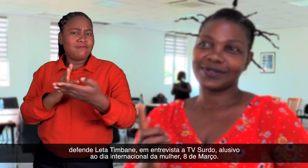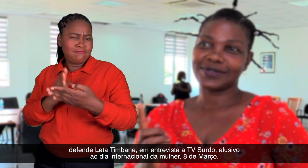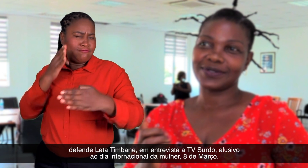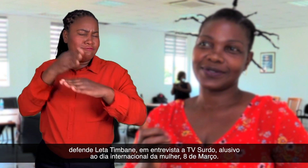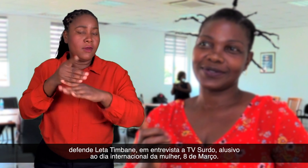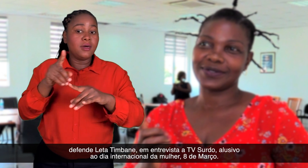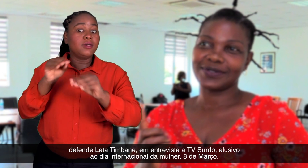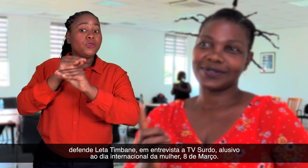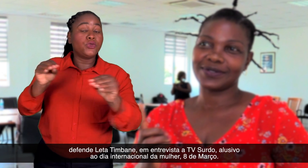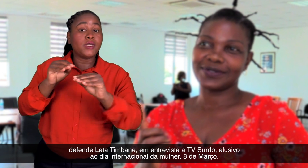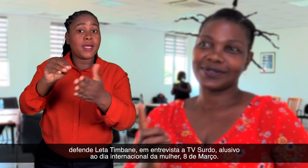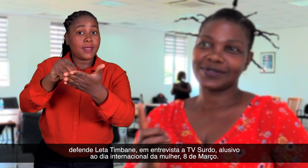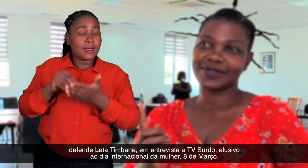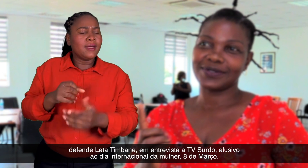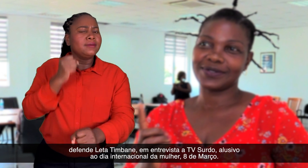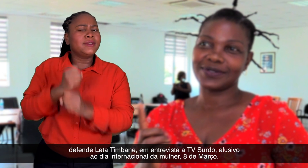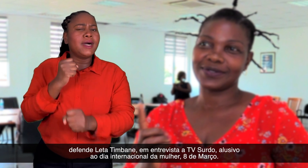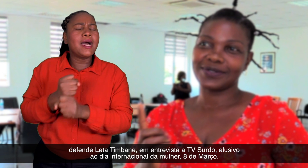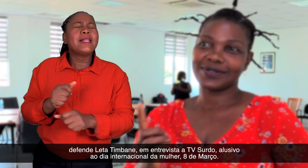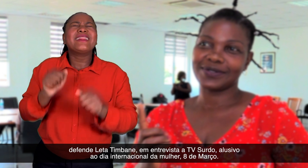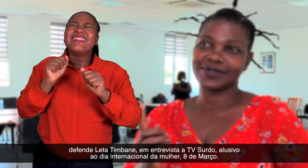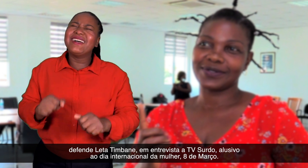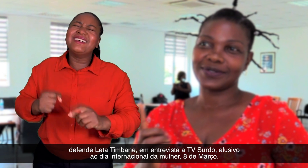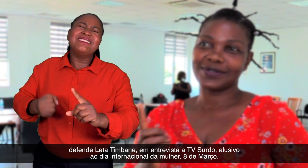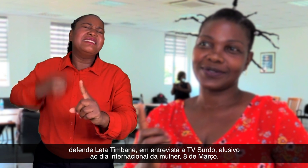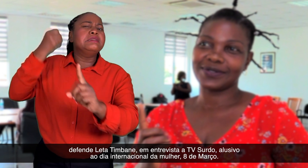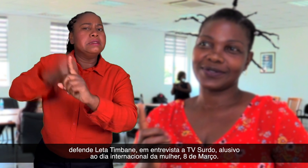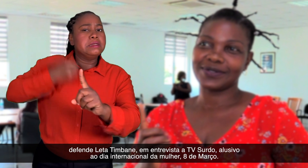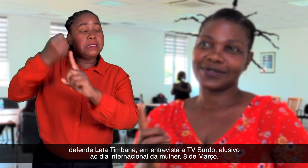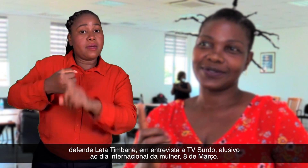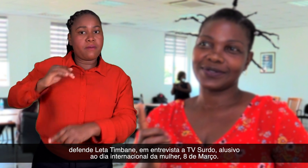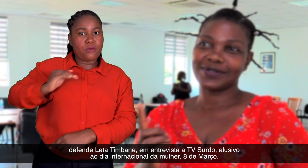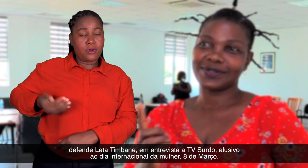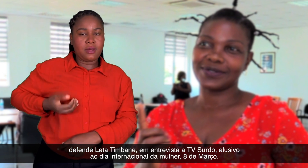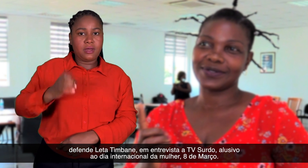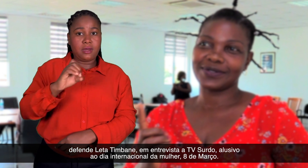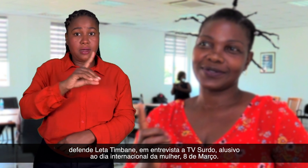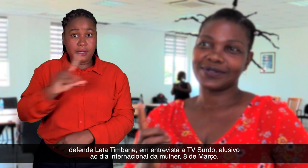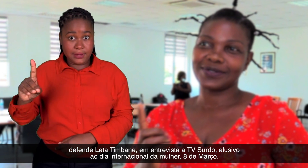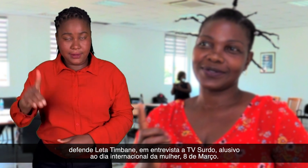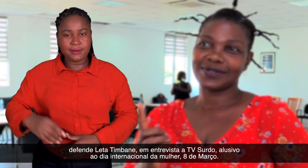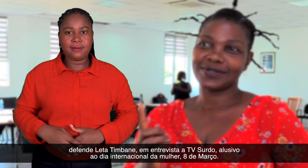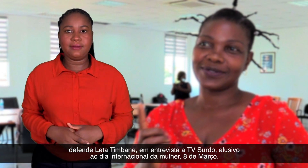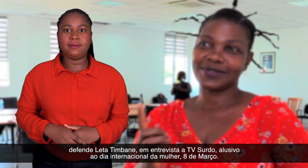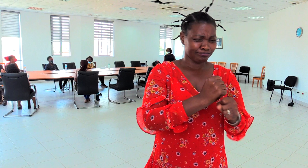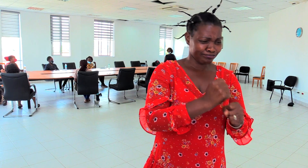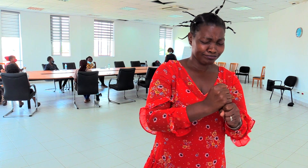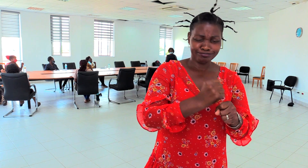em entrevista à TV surdo, alusivo ao Dia Internacional da Mulher, 8 de março.